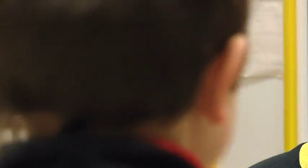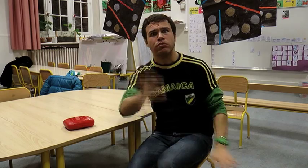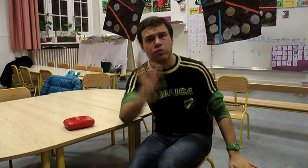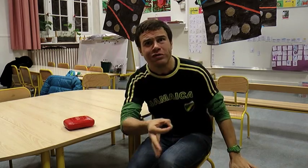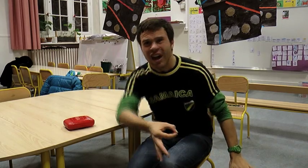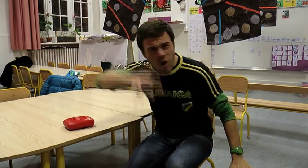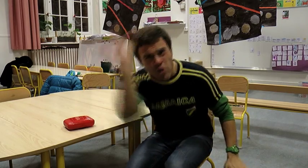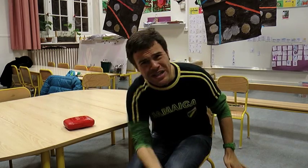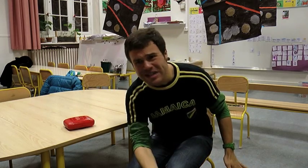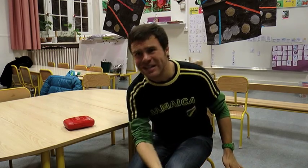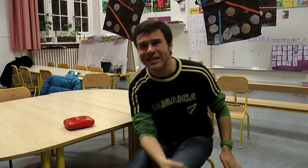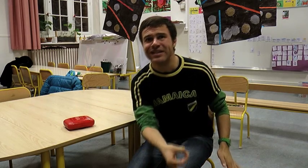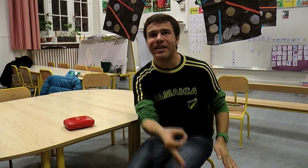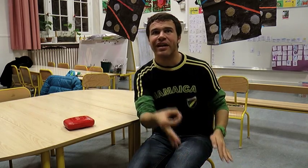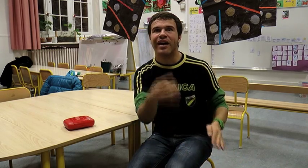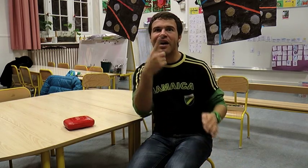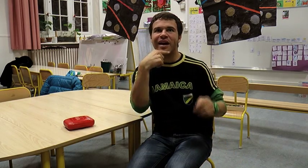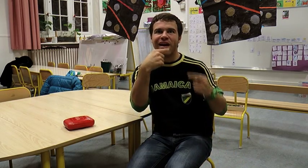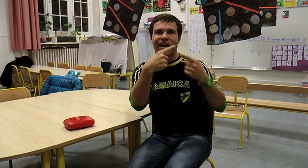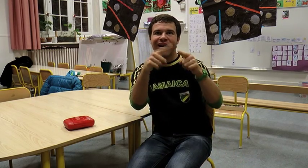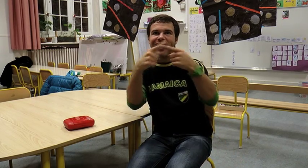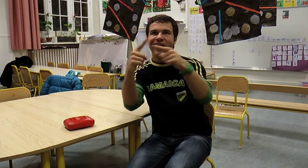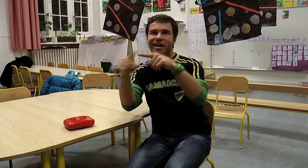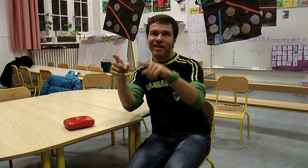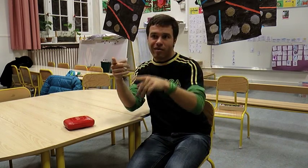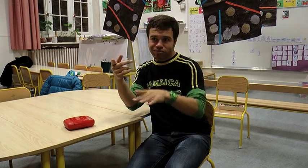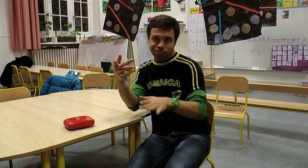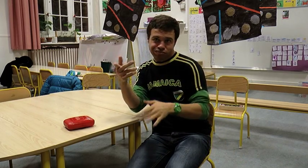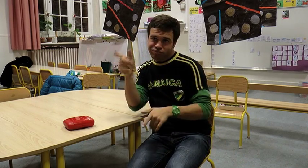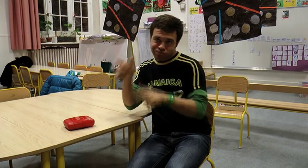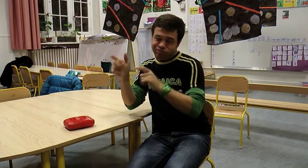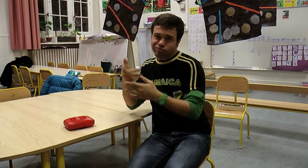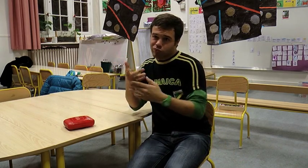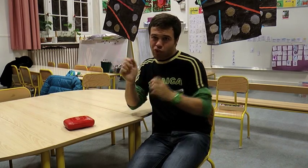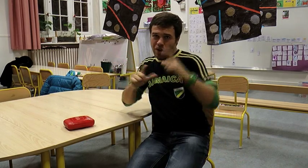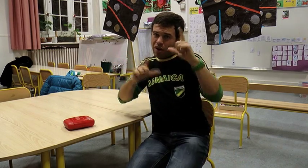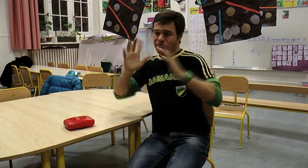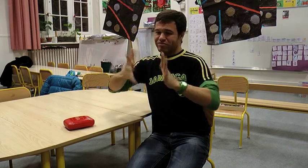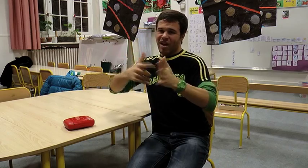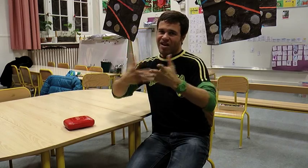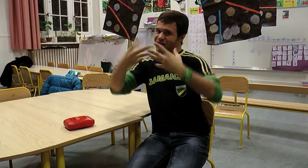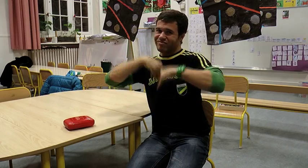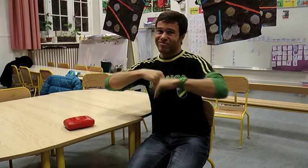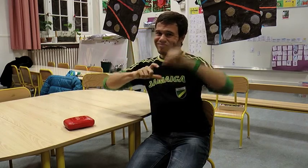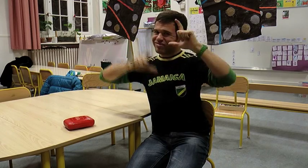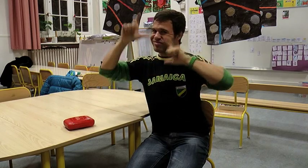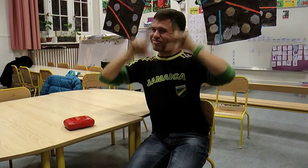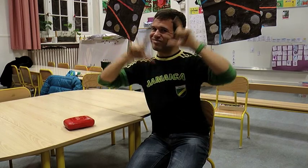Quand on dit oui en langue des signes, l'expression fait partie de la langue. Voilà. Donc on peut dire oui de façon différente avec différentes